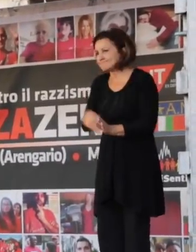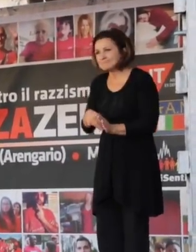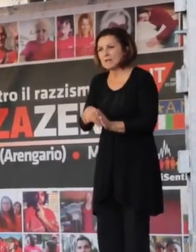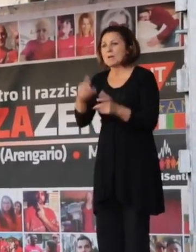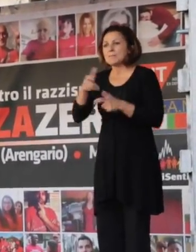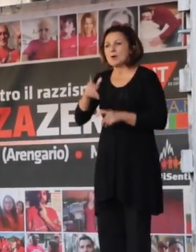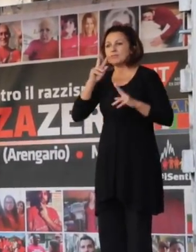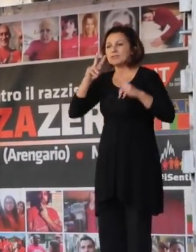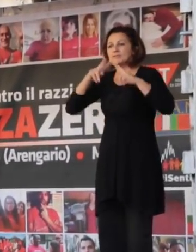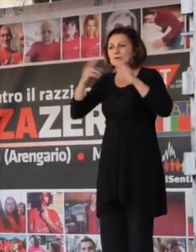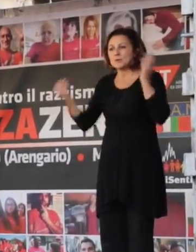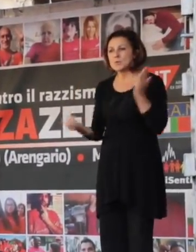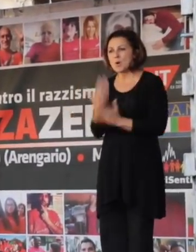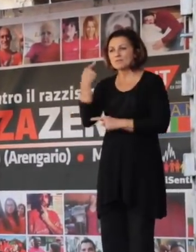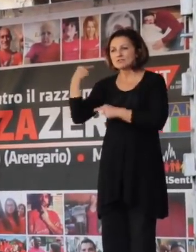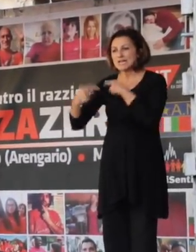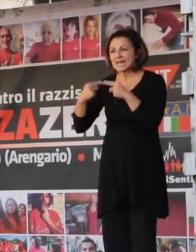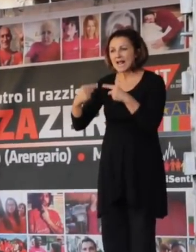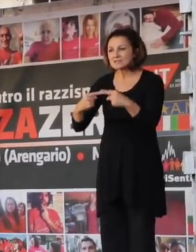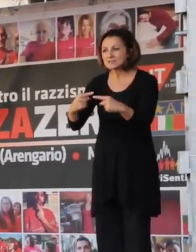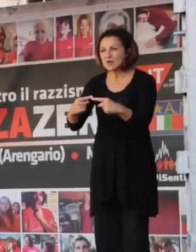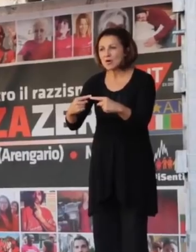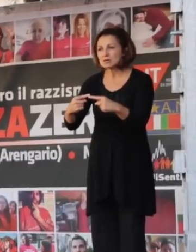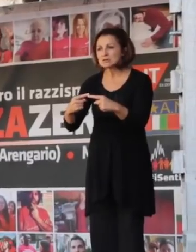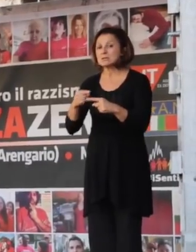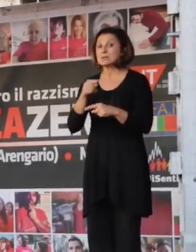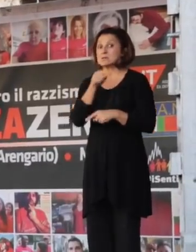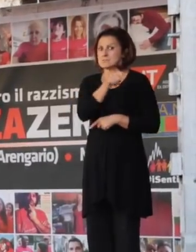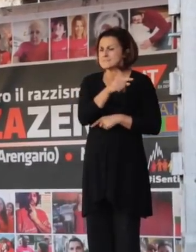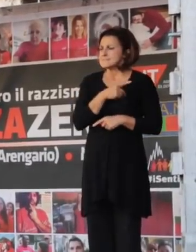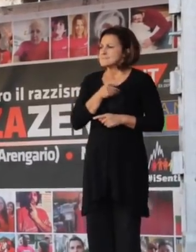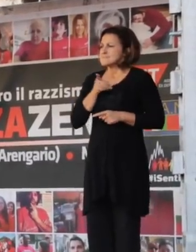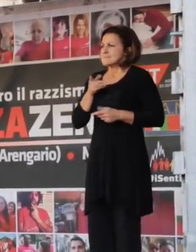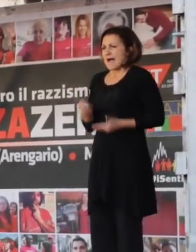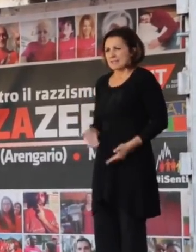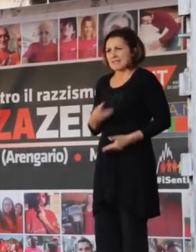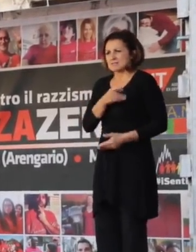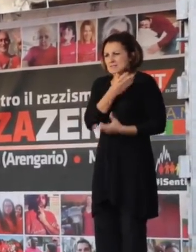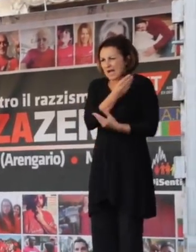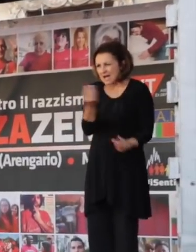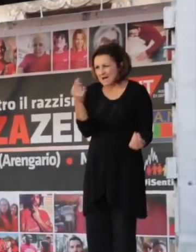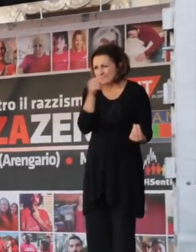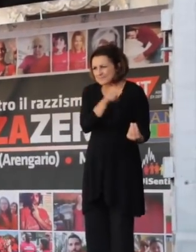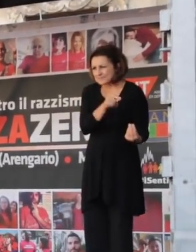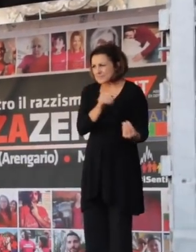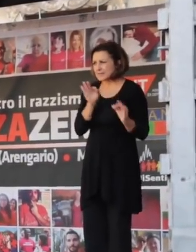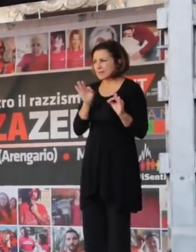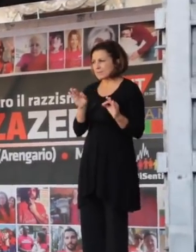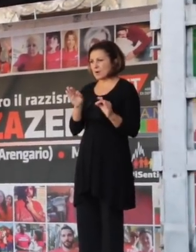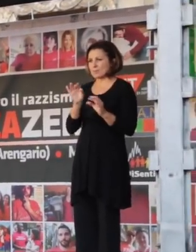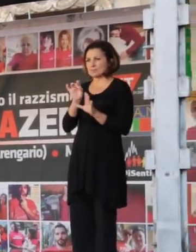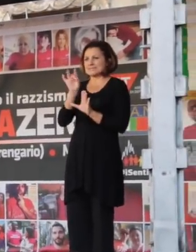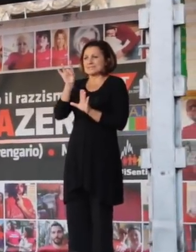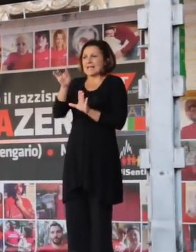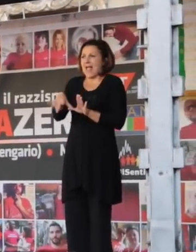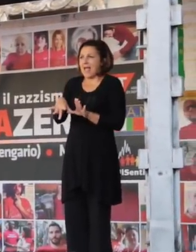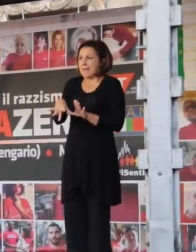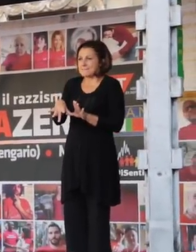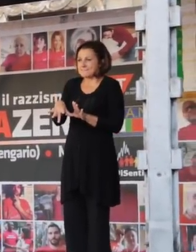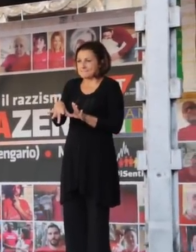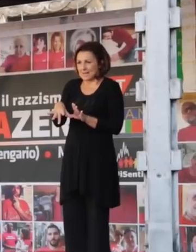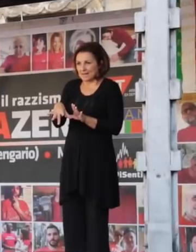generazioni che hanno rigettato l'educazione nazionalista, imperialista e barbarica impartita